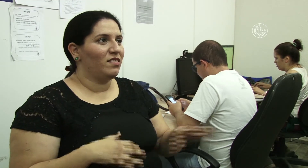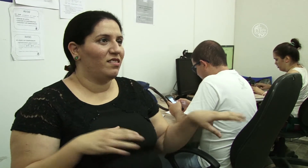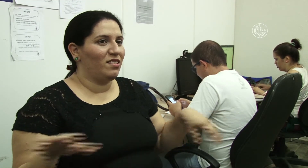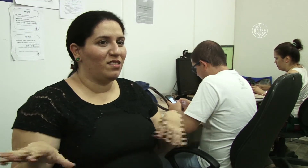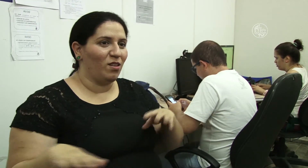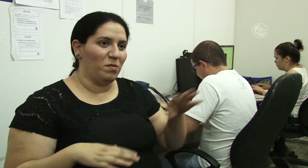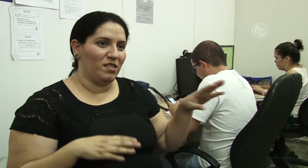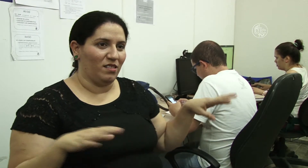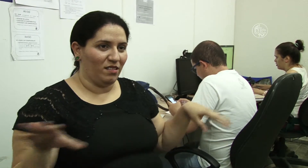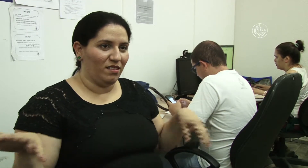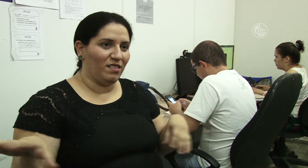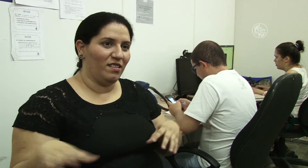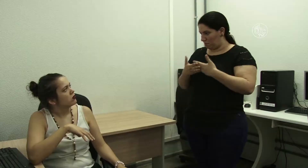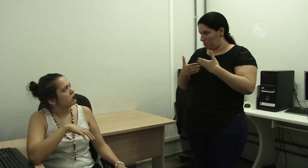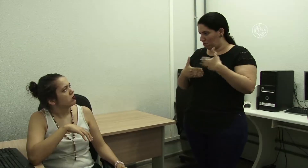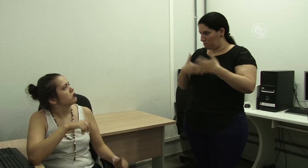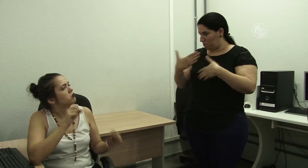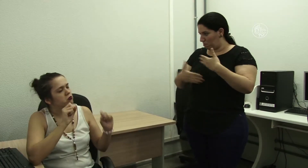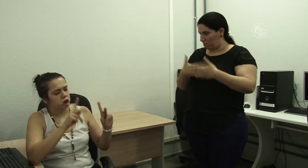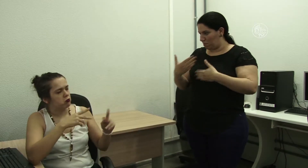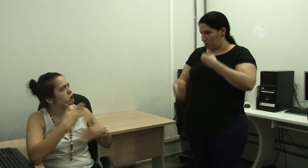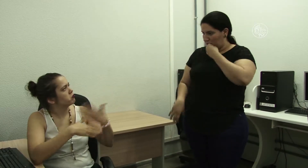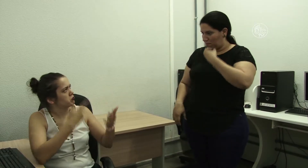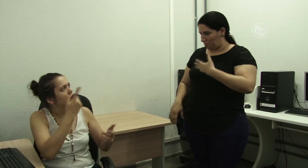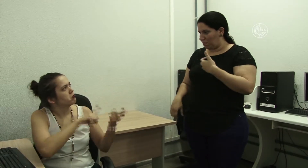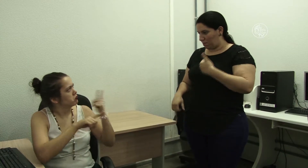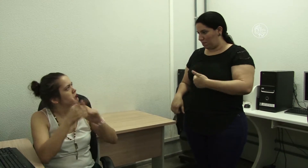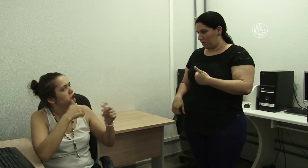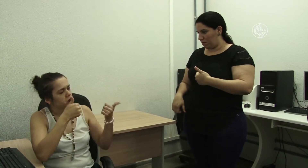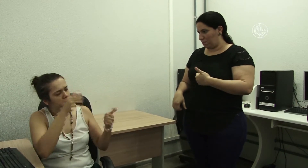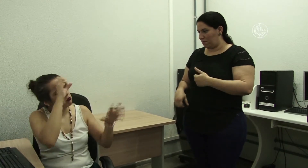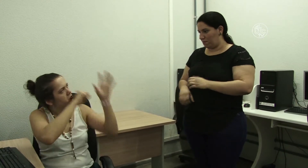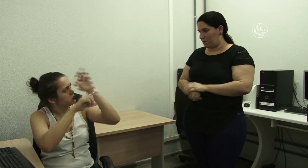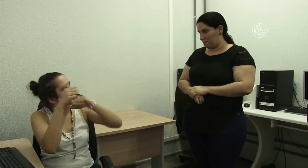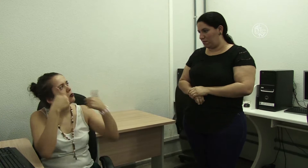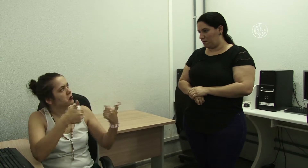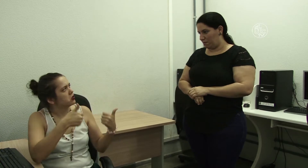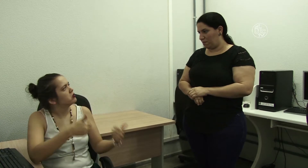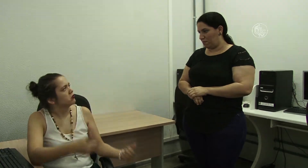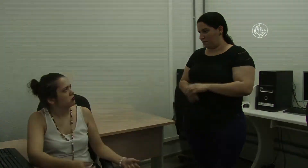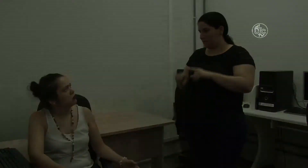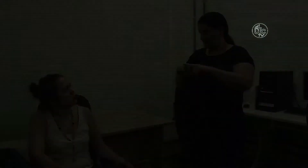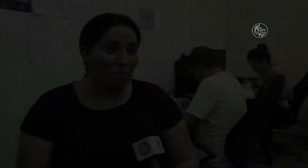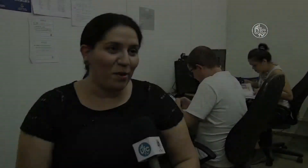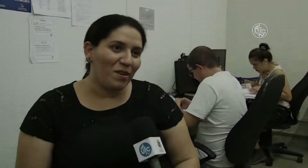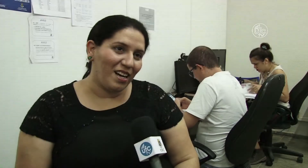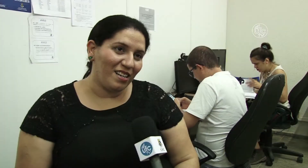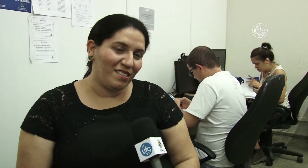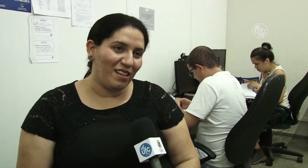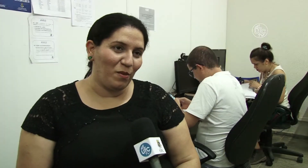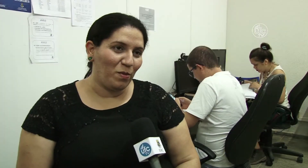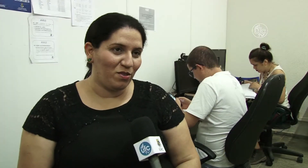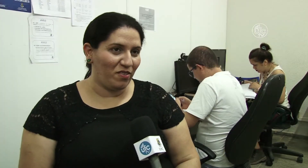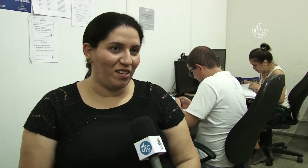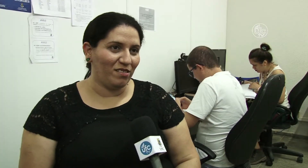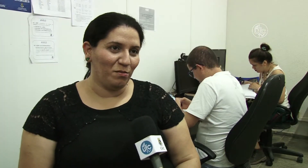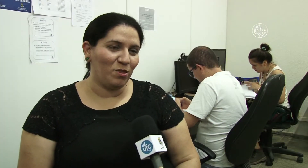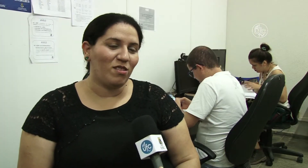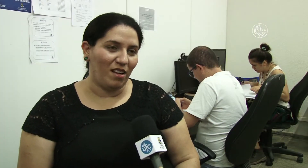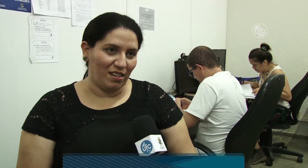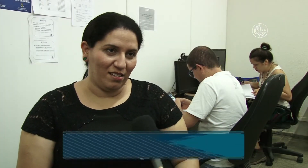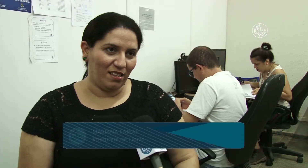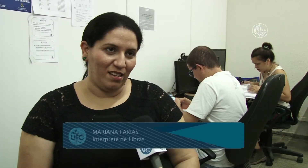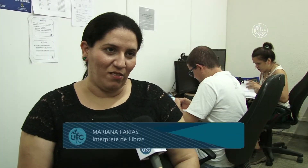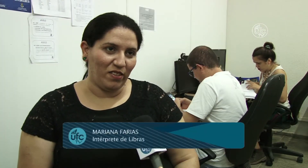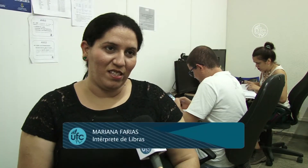concurso público da UFC para ser tradutora e intérprete da língua brasileira de sinais. O meu caso é um pouco diferente dos